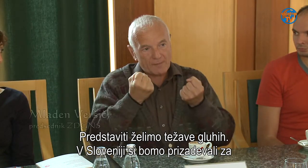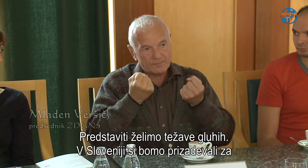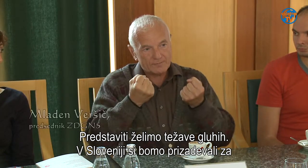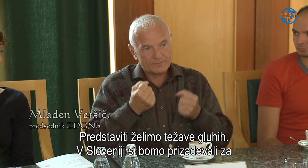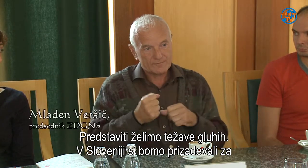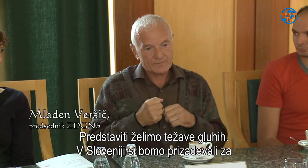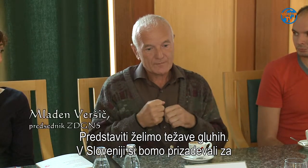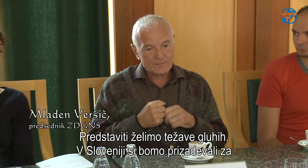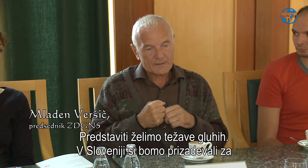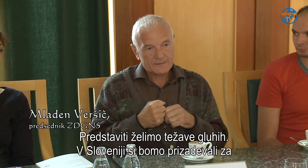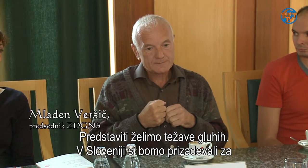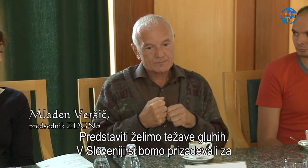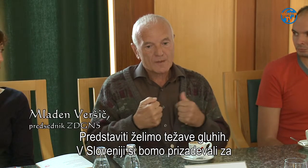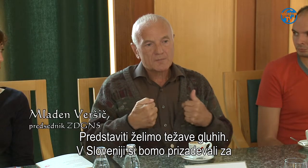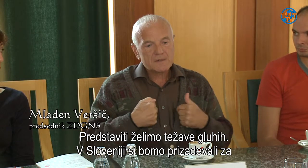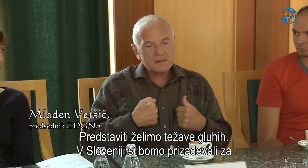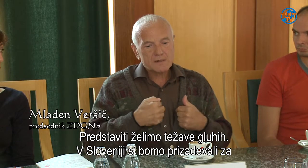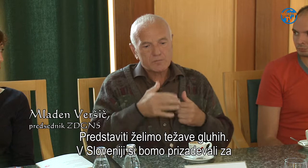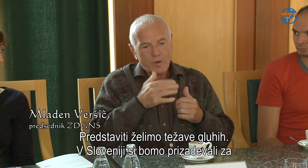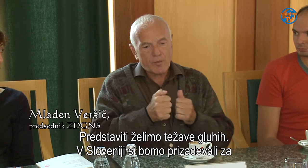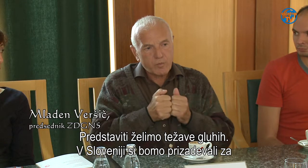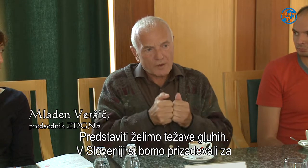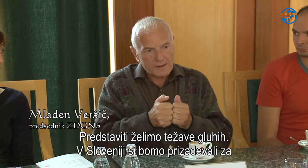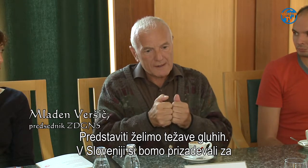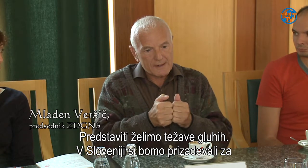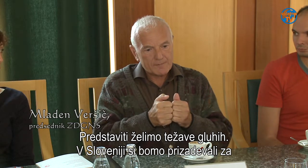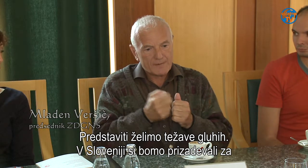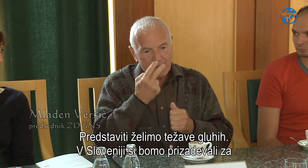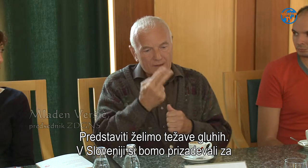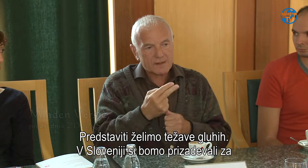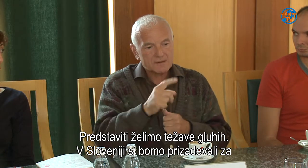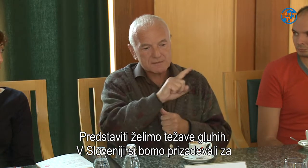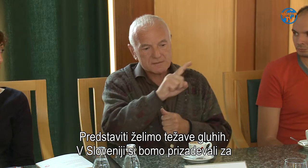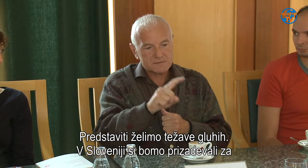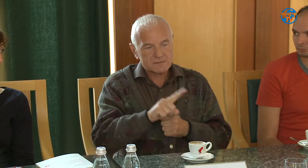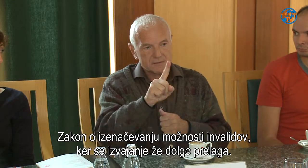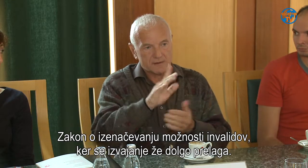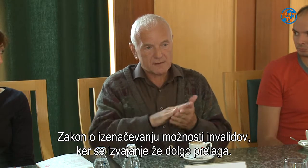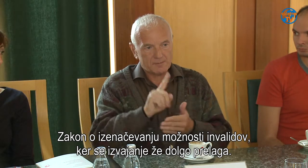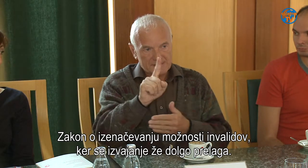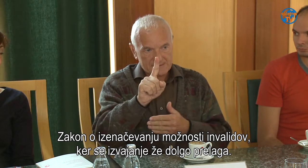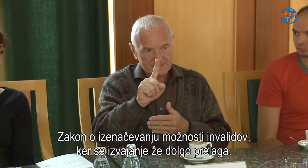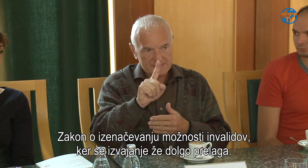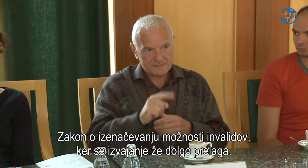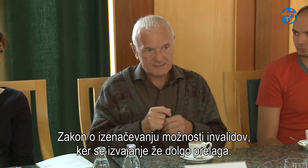Želimo predstaviti težave gluhih. Mi se bomo borili v Sloveniji glede zakona